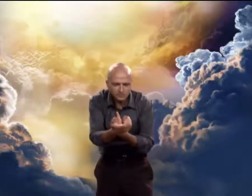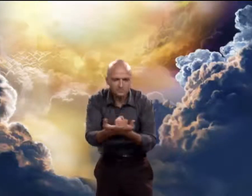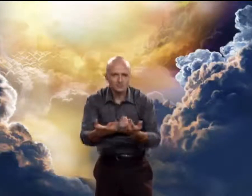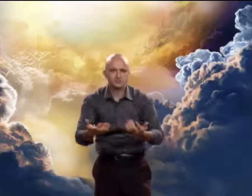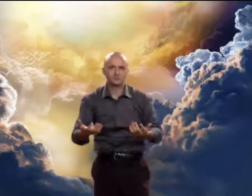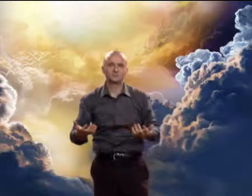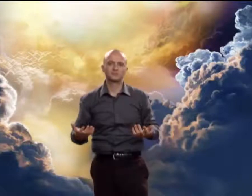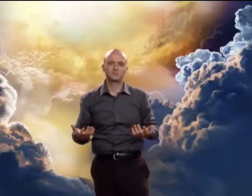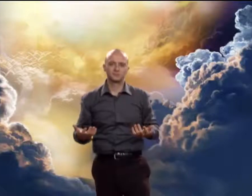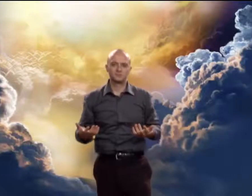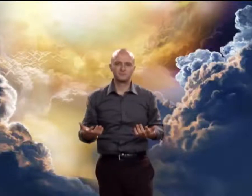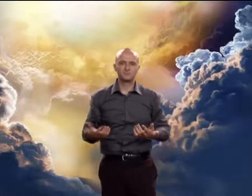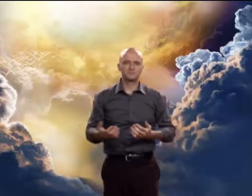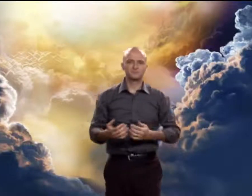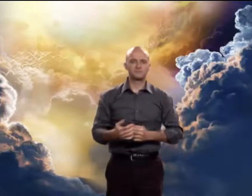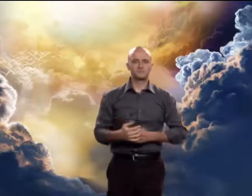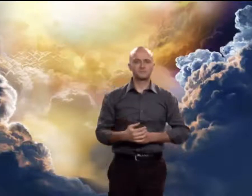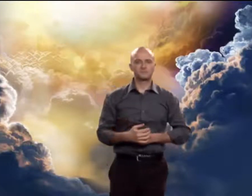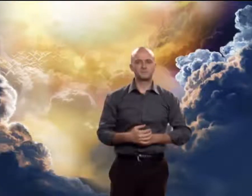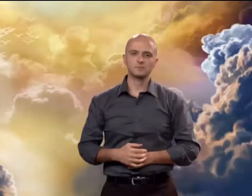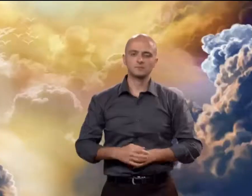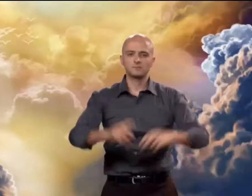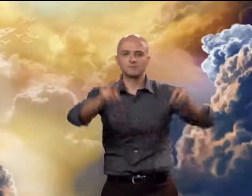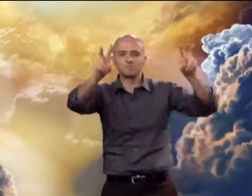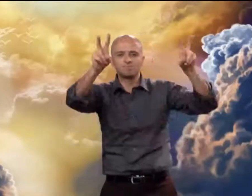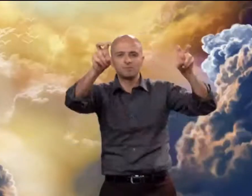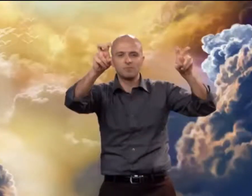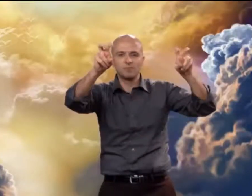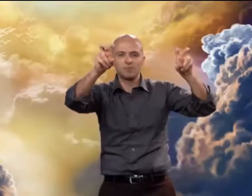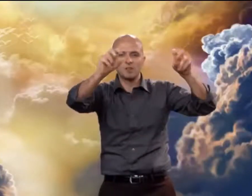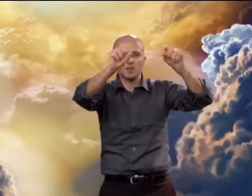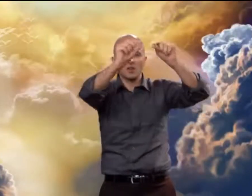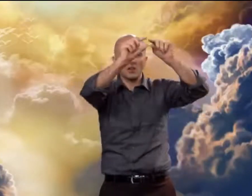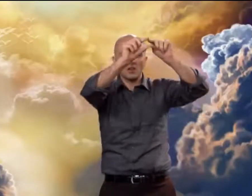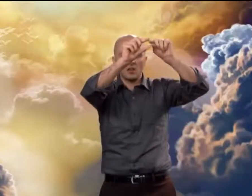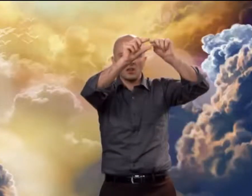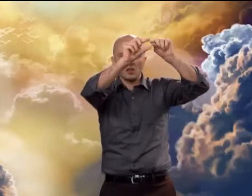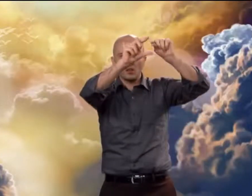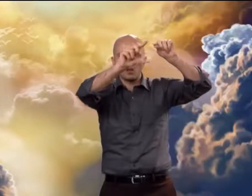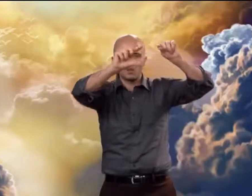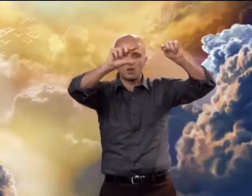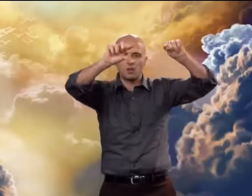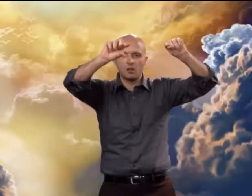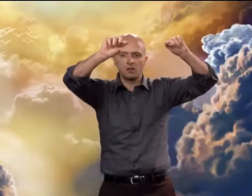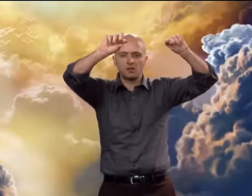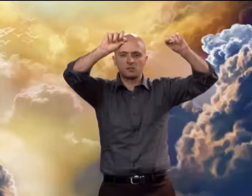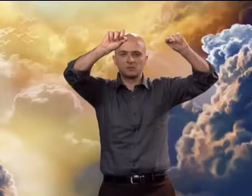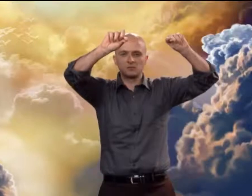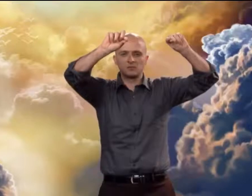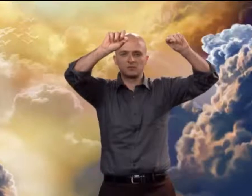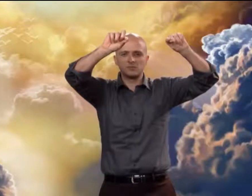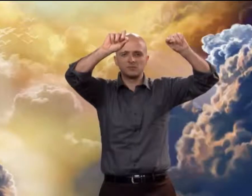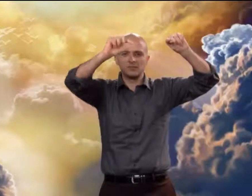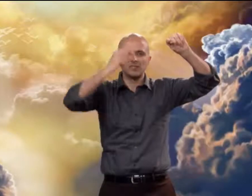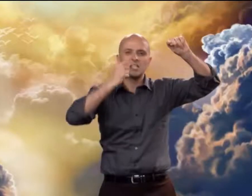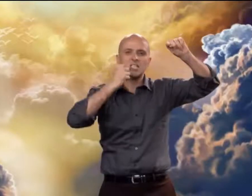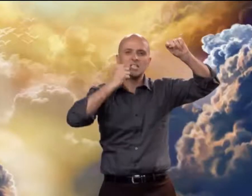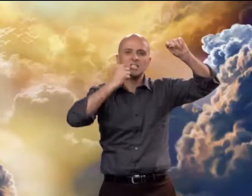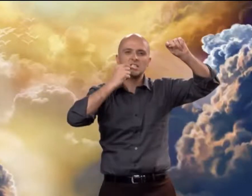Dia Escuro. Desde os tempos de Moisés, não havia sido registrado um período de trevas de igual densidade, extensão